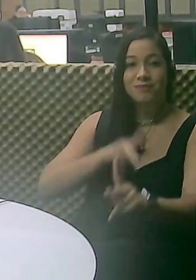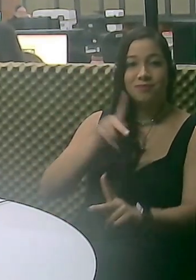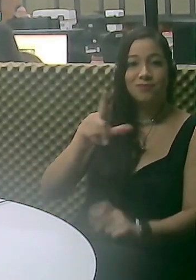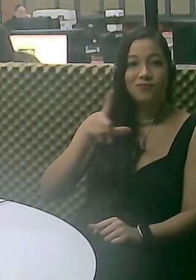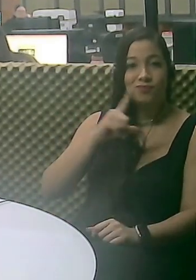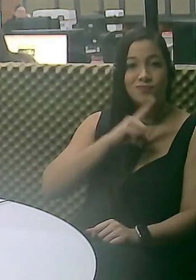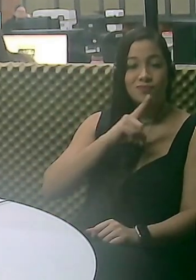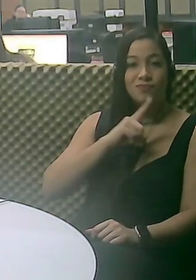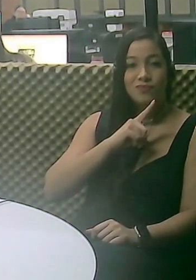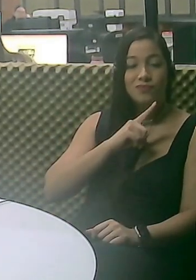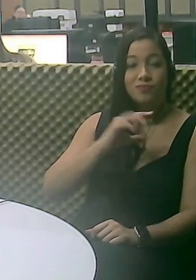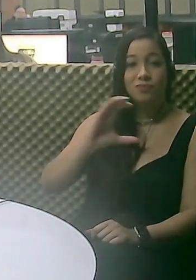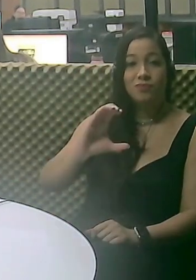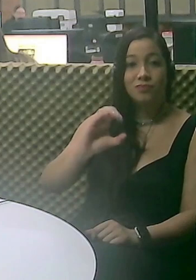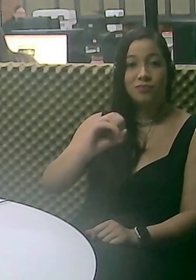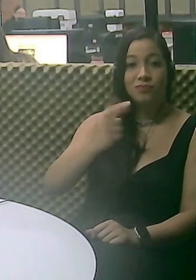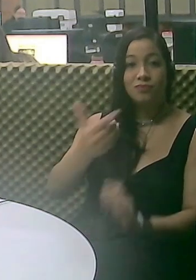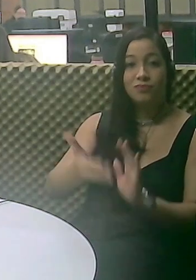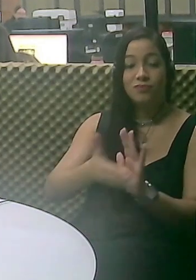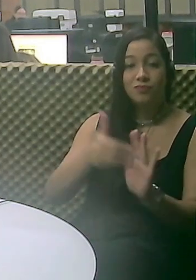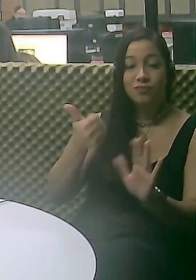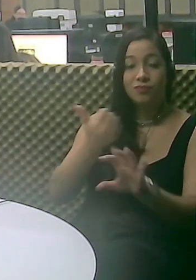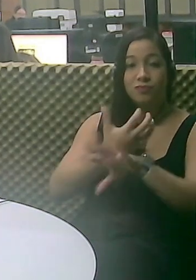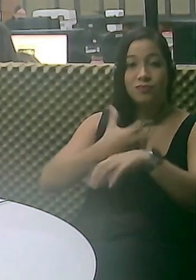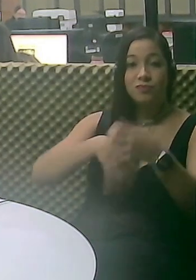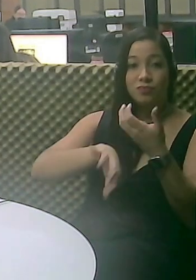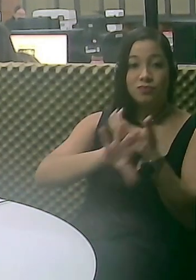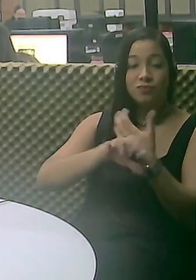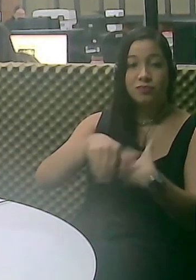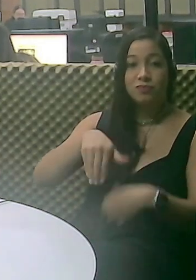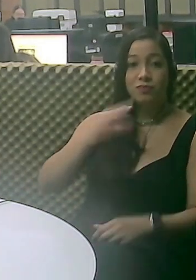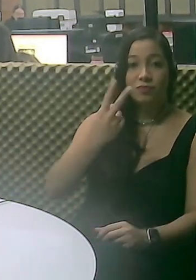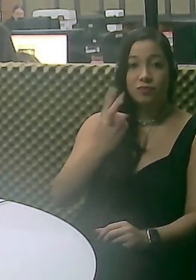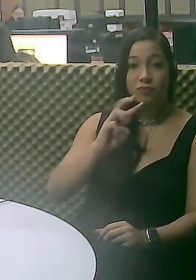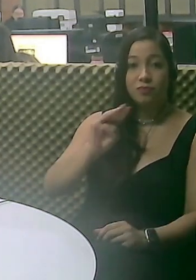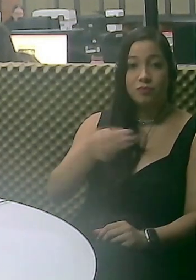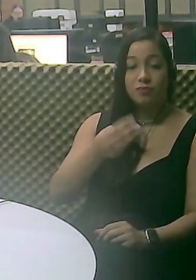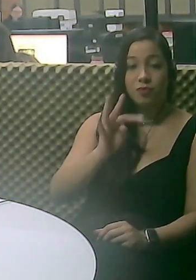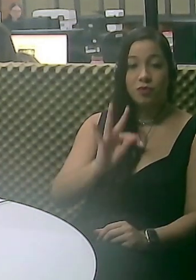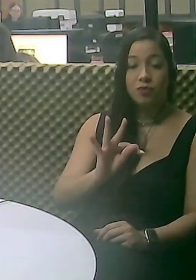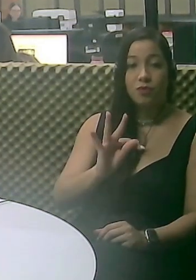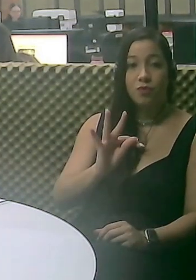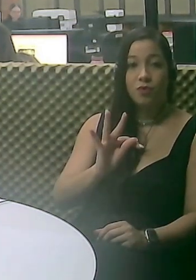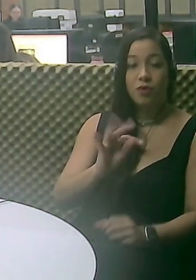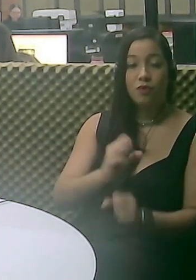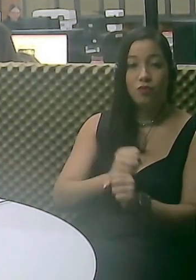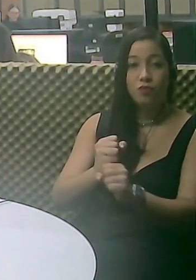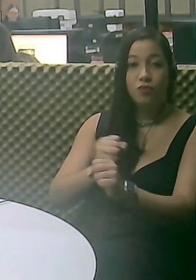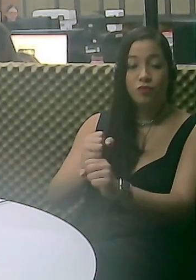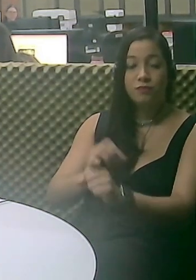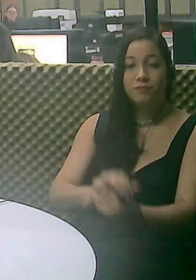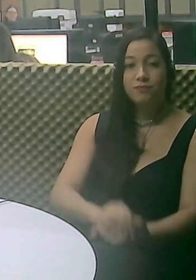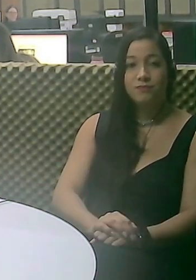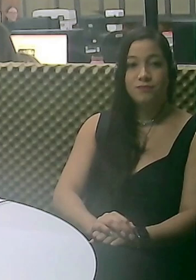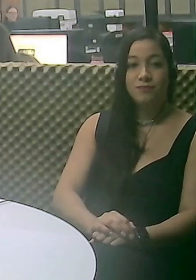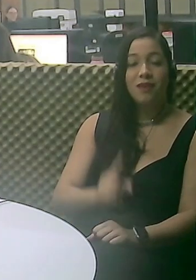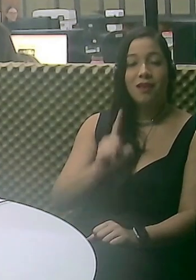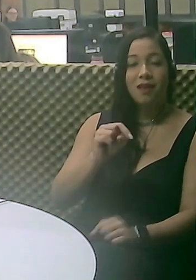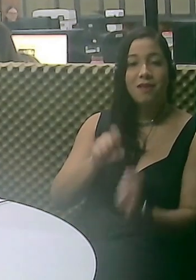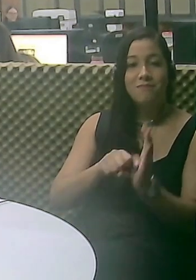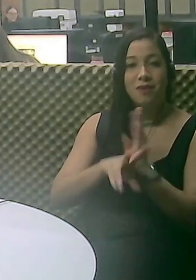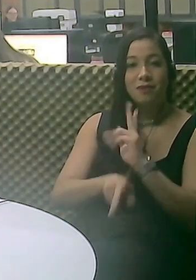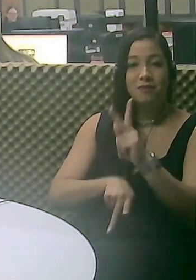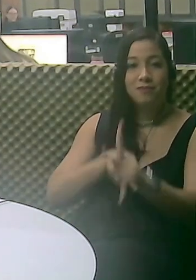é retirando o gás carbono do meio ambiente. Mais de 2 mil toneladas já foram retiradas. Então isso tudo é benefício para o